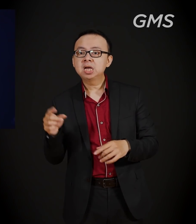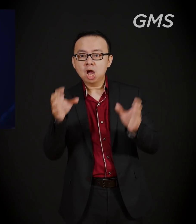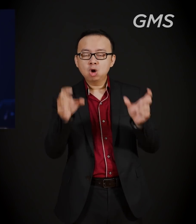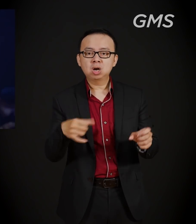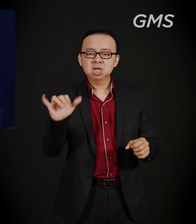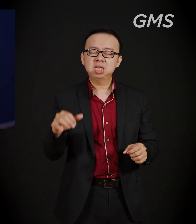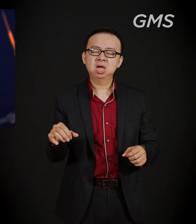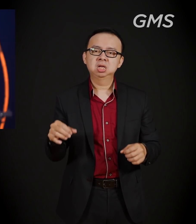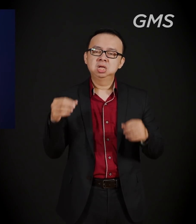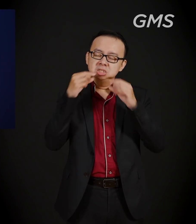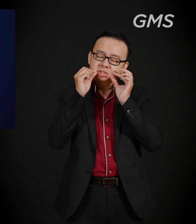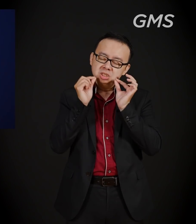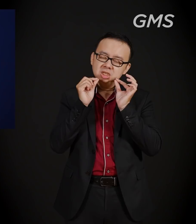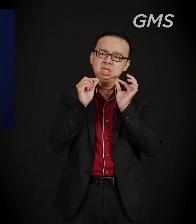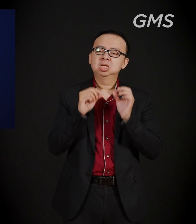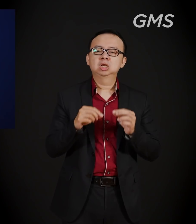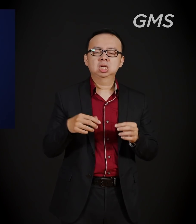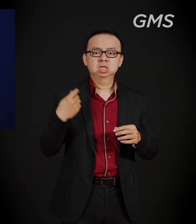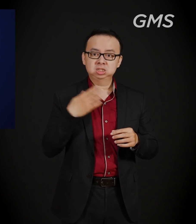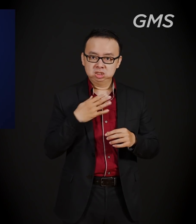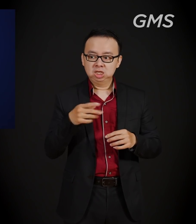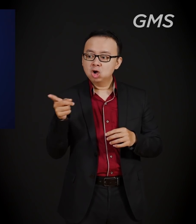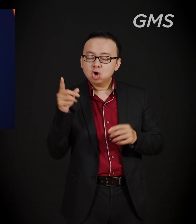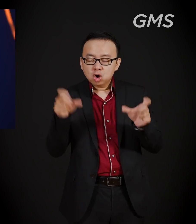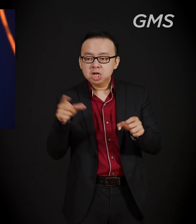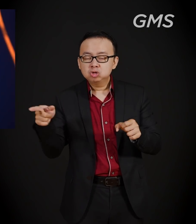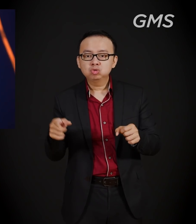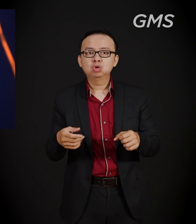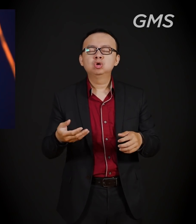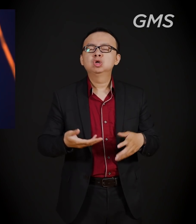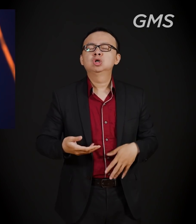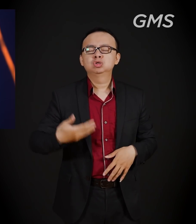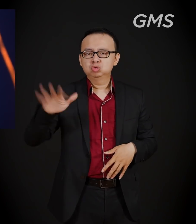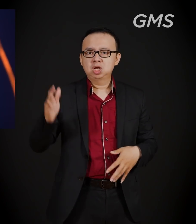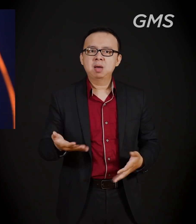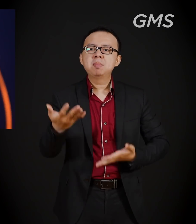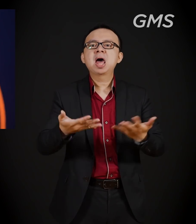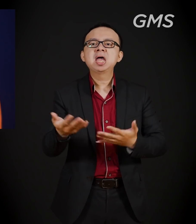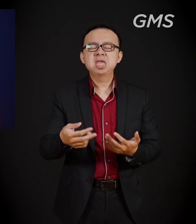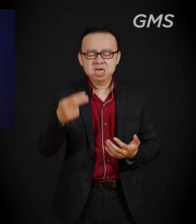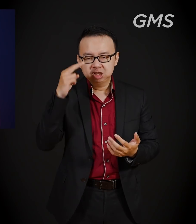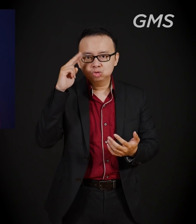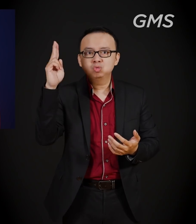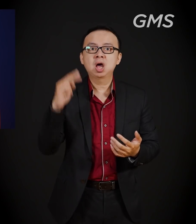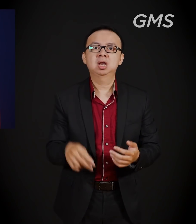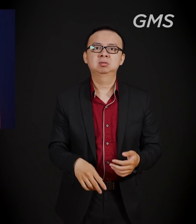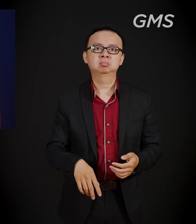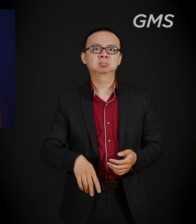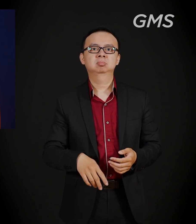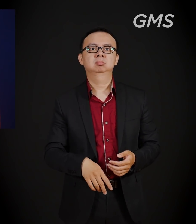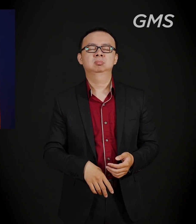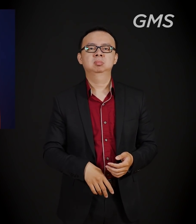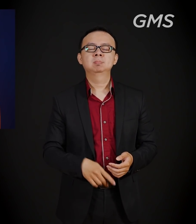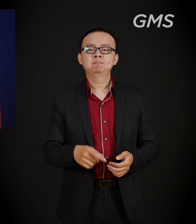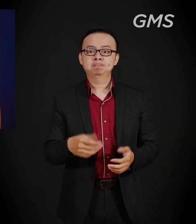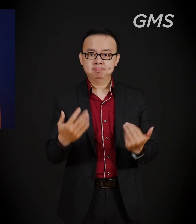berkata, saya coba melayani Tuhan. Tapi badainya terlalu besar. Folks,